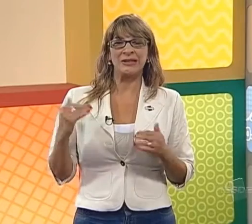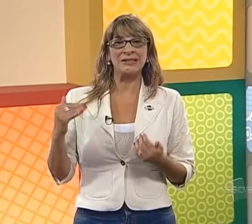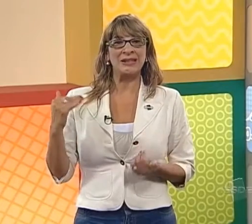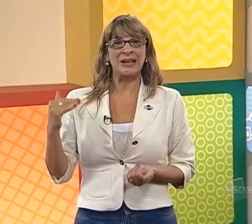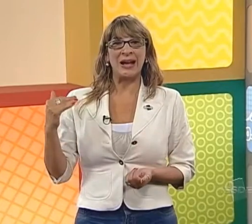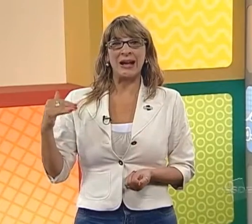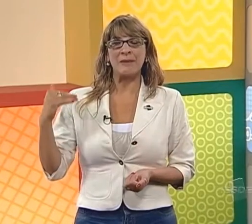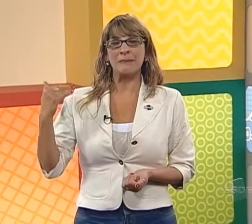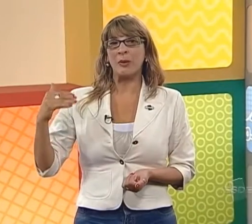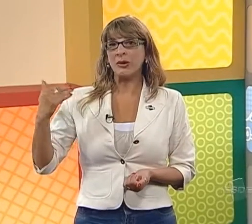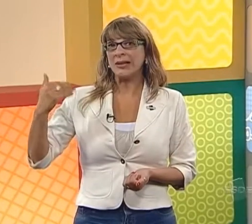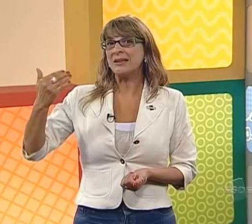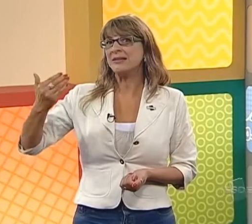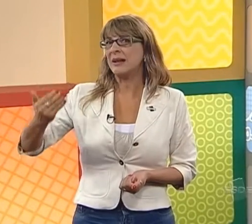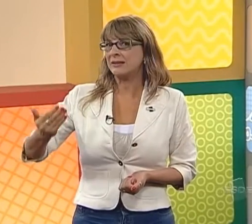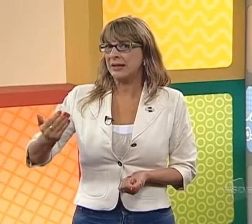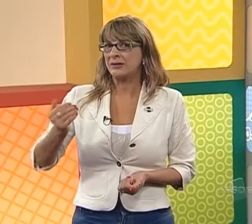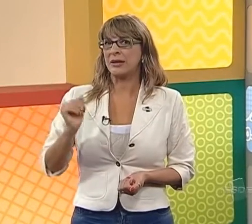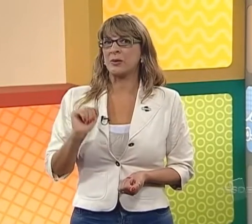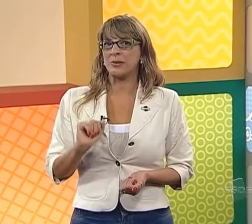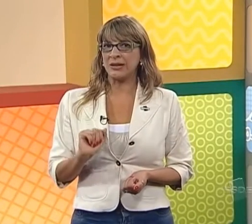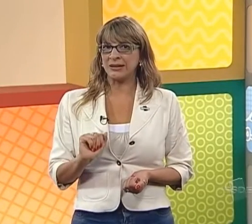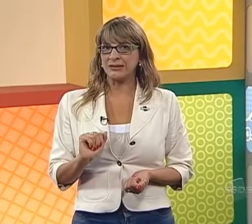que será potencializado na comunicação.